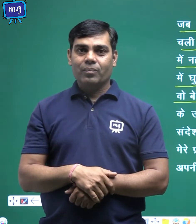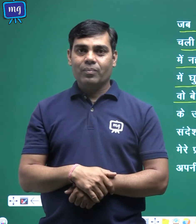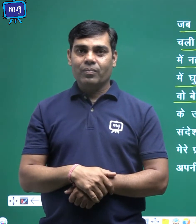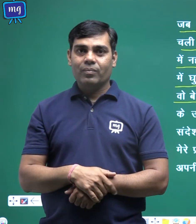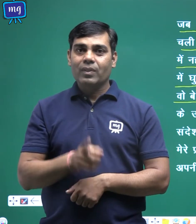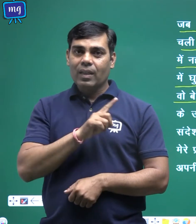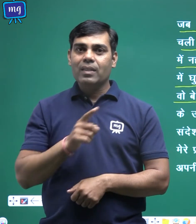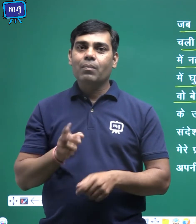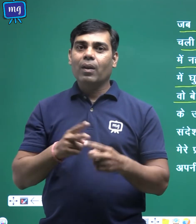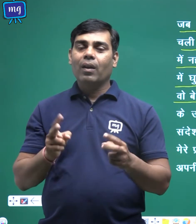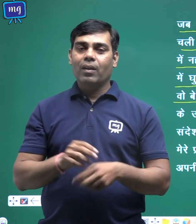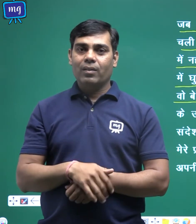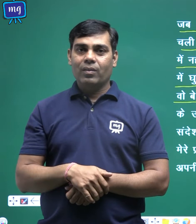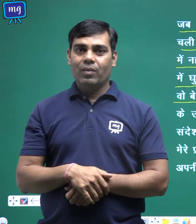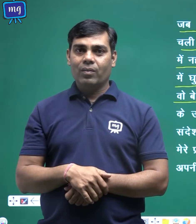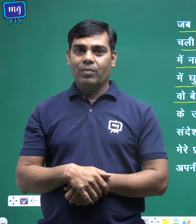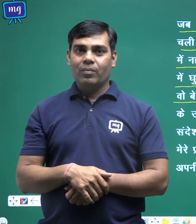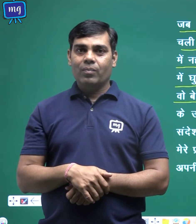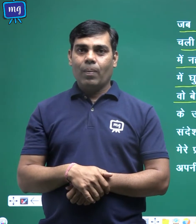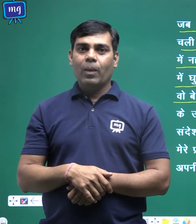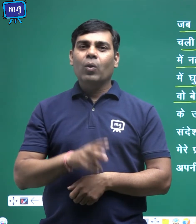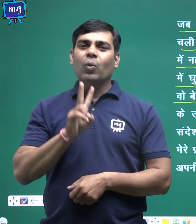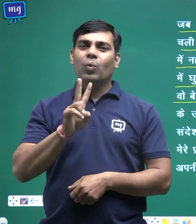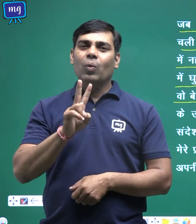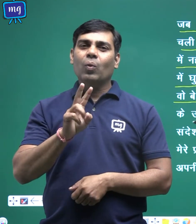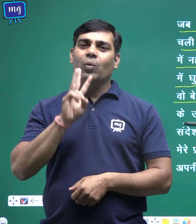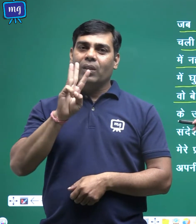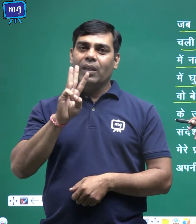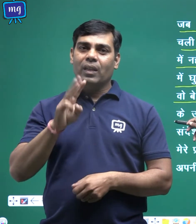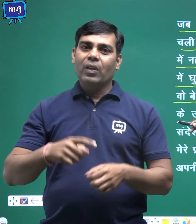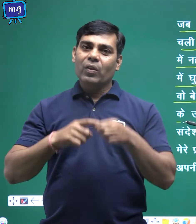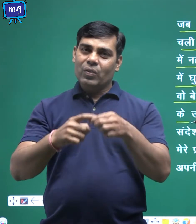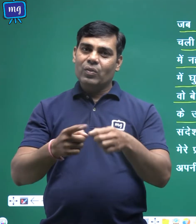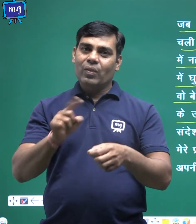इस प्रकार 2-3 प्रश्नों के